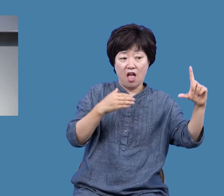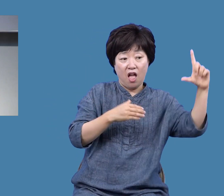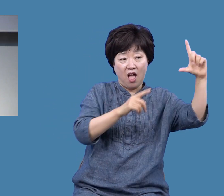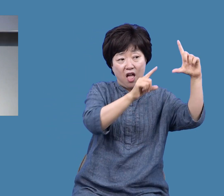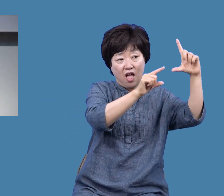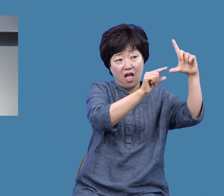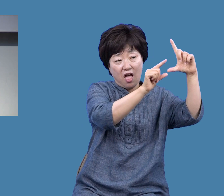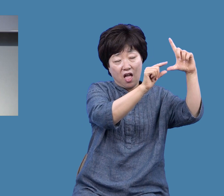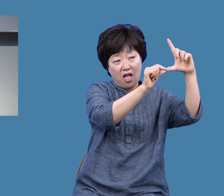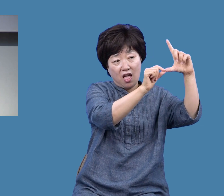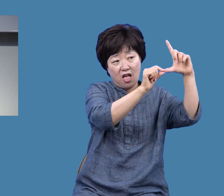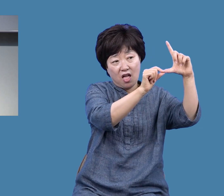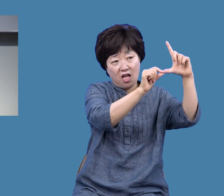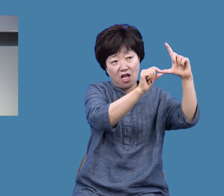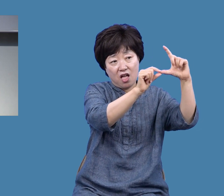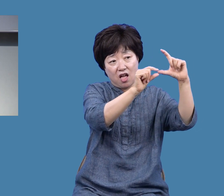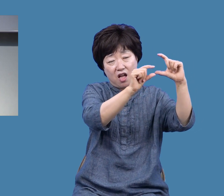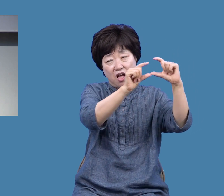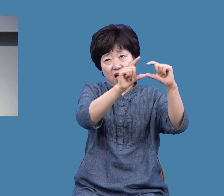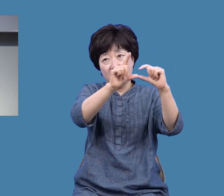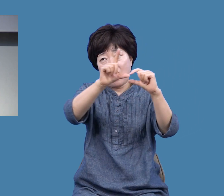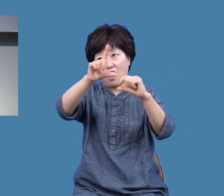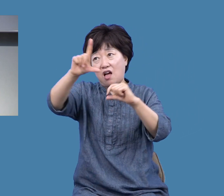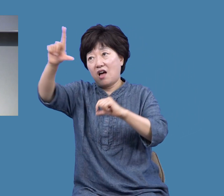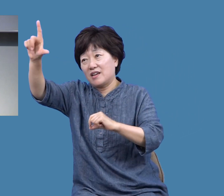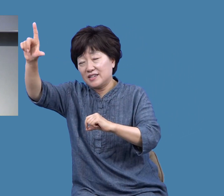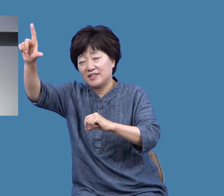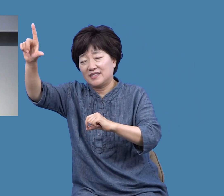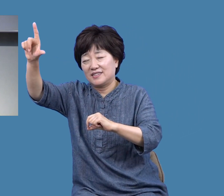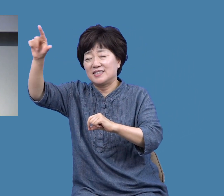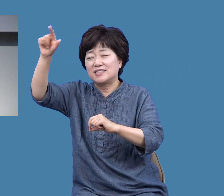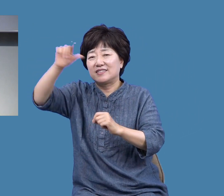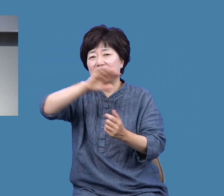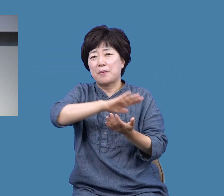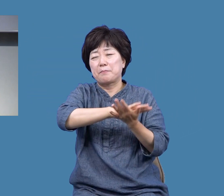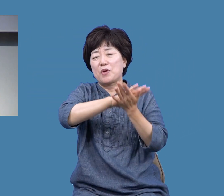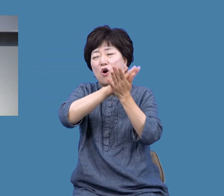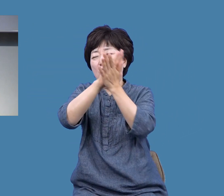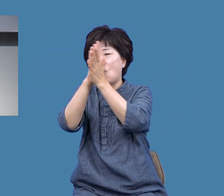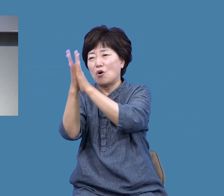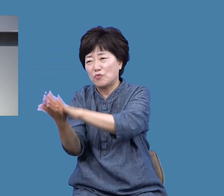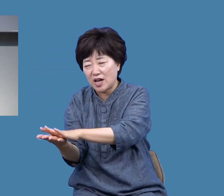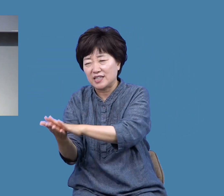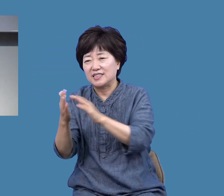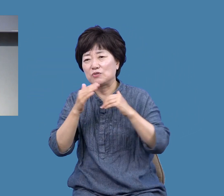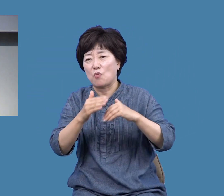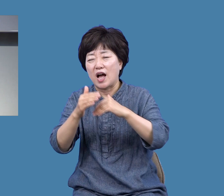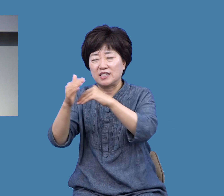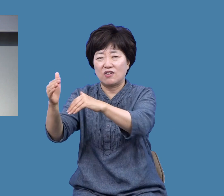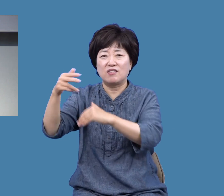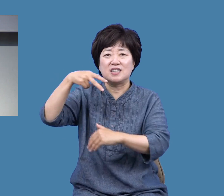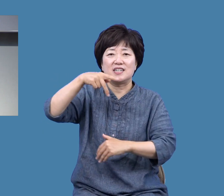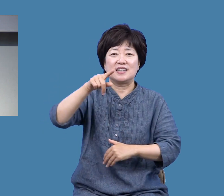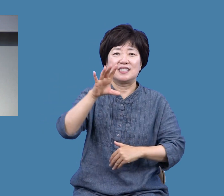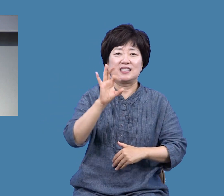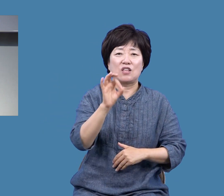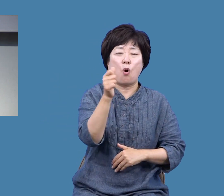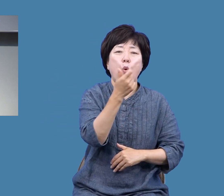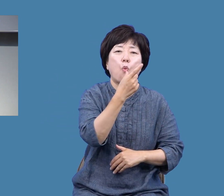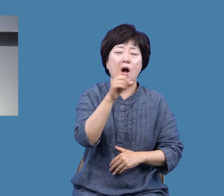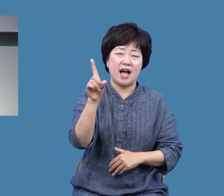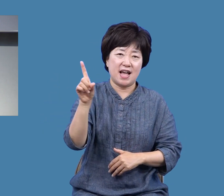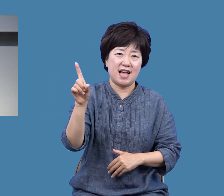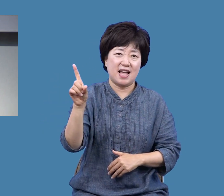매일매일 변화돼 가야 된다는 거예요. 그것을 성화라고 부르는 거예요. 성화. 그래서 이 이루어가야 되는